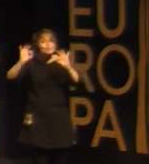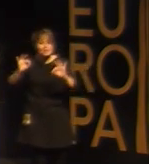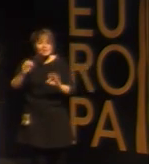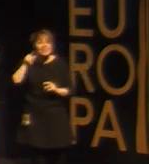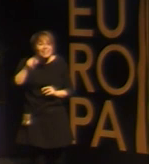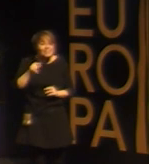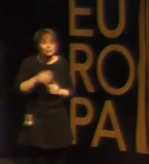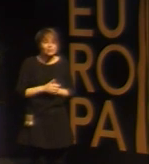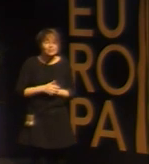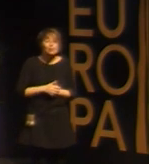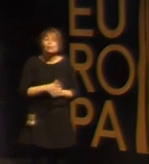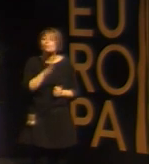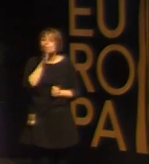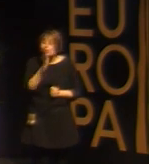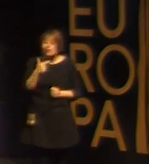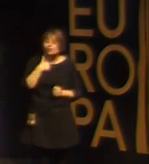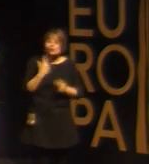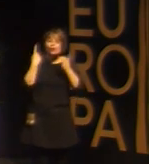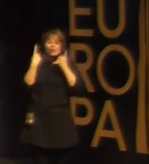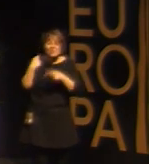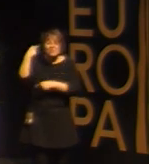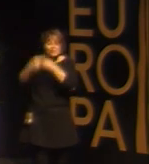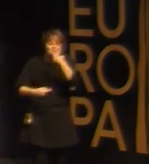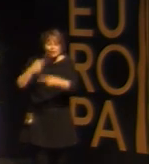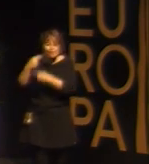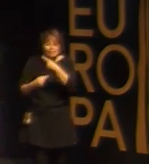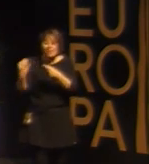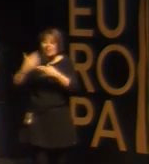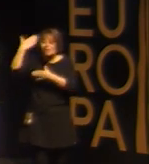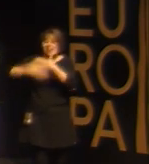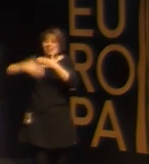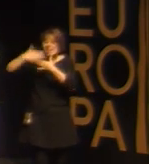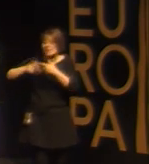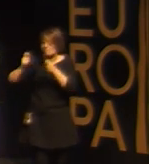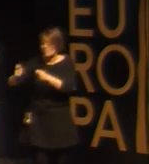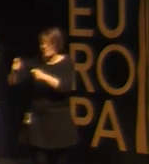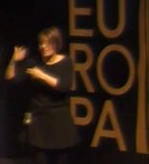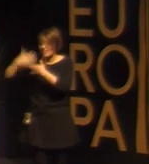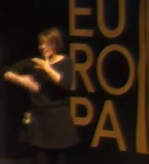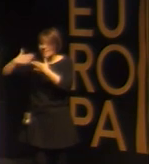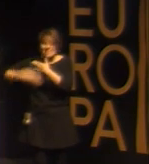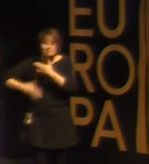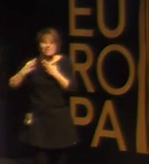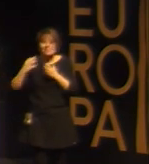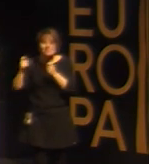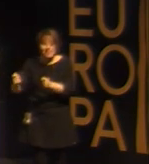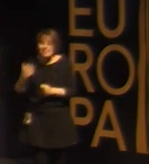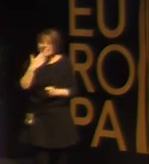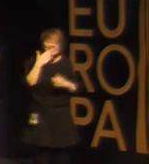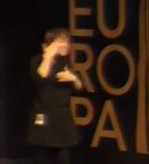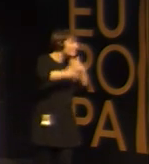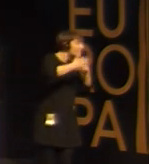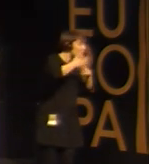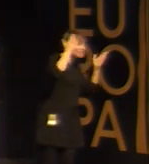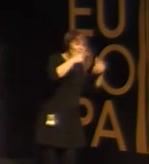y para eso necesito las familias que ponen límites límites sin límites no